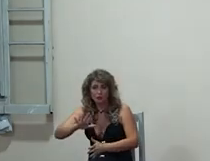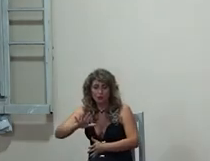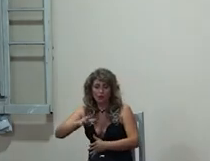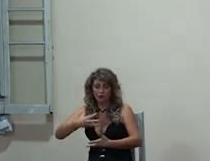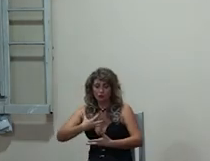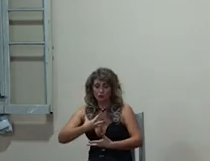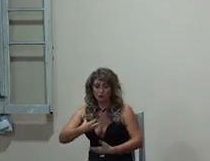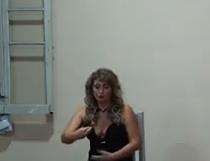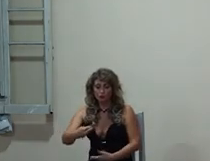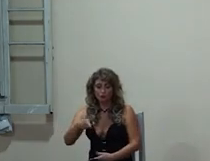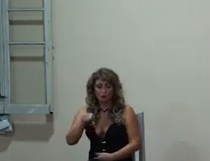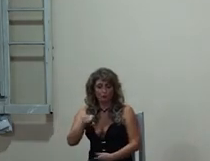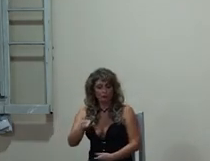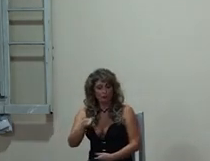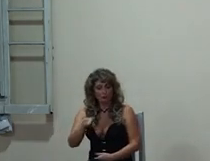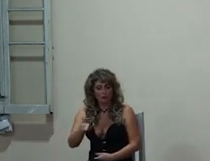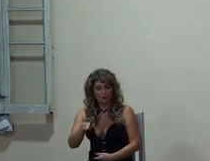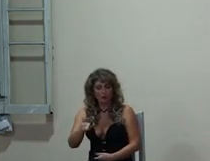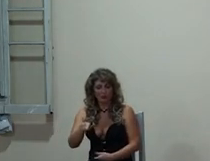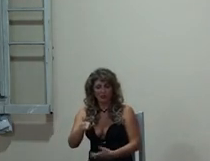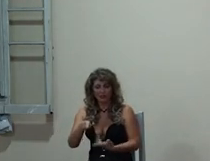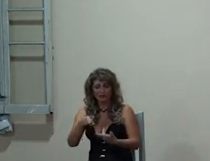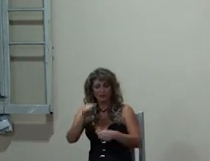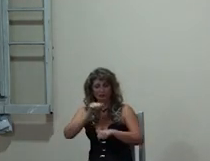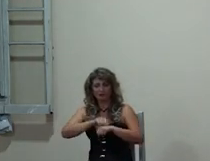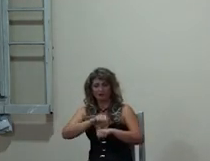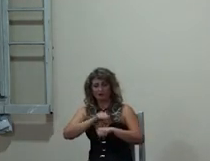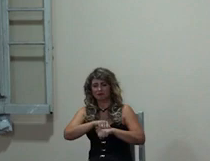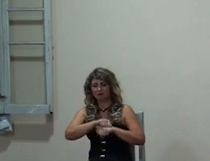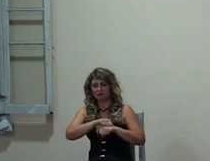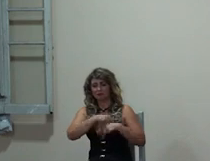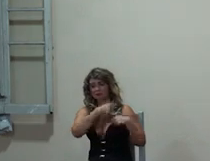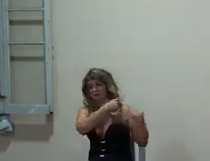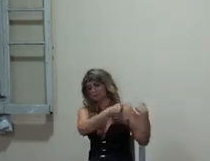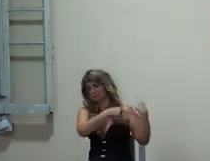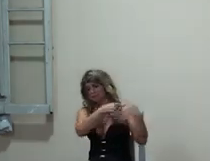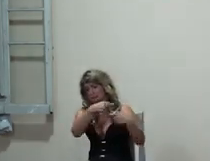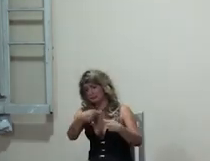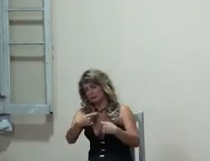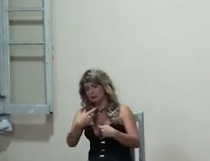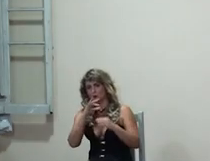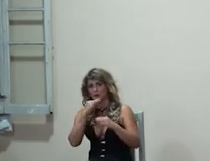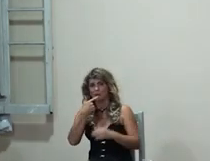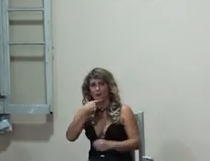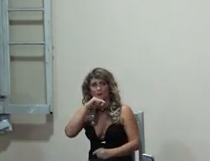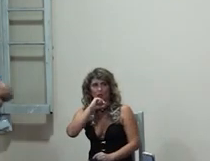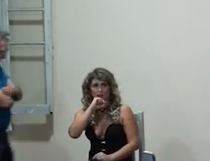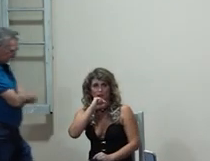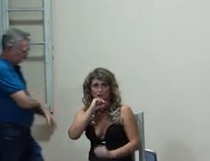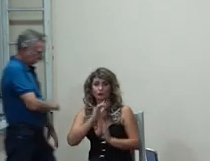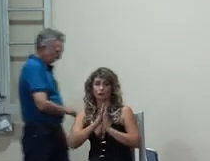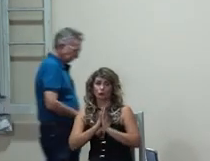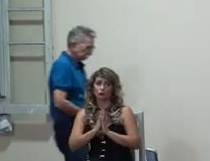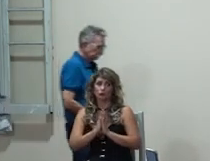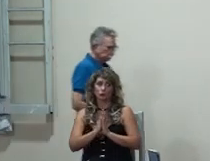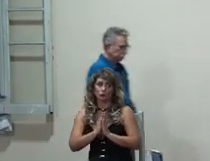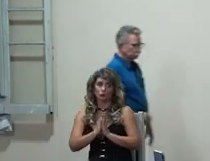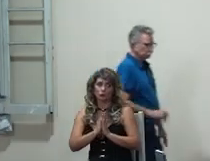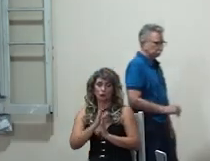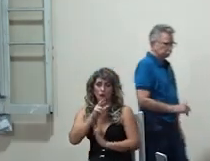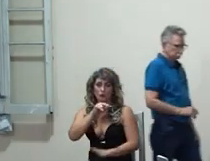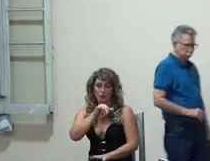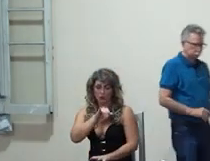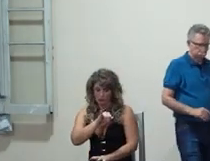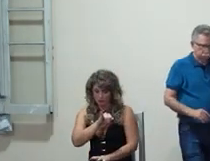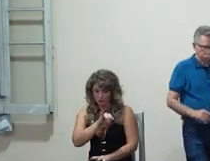meu filho a pampa pobre que herdei do meu pai. Então, por favor, se os